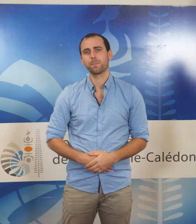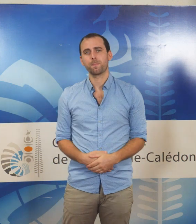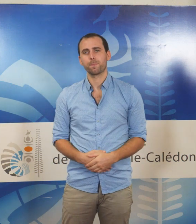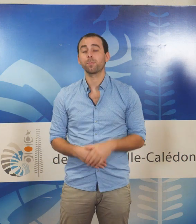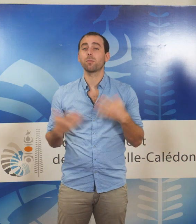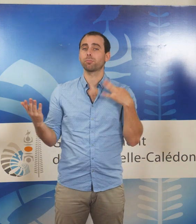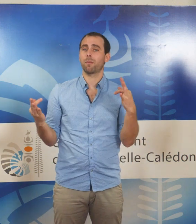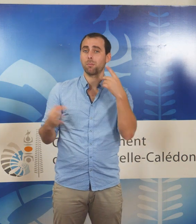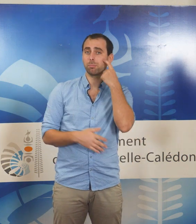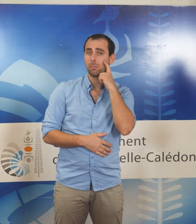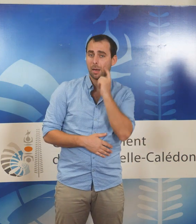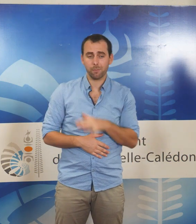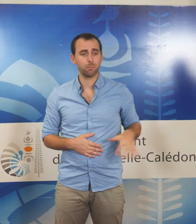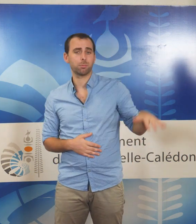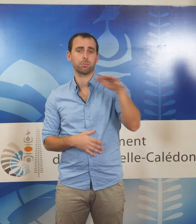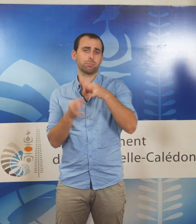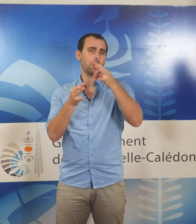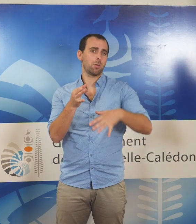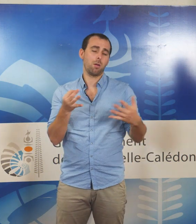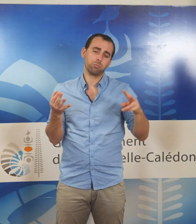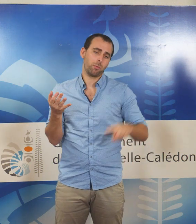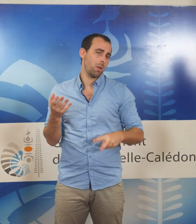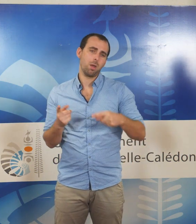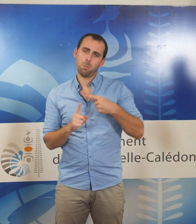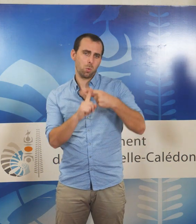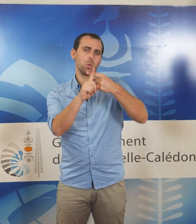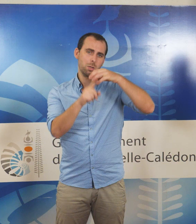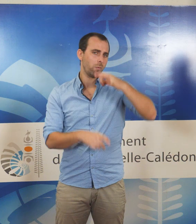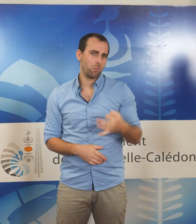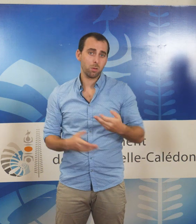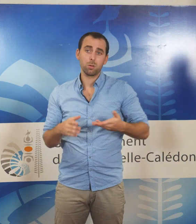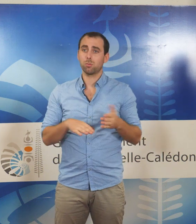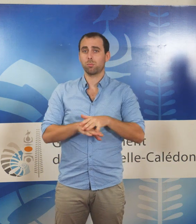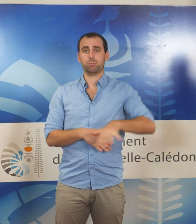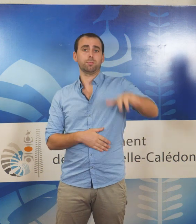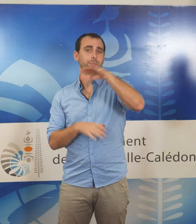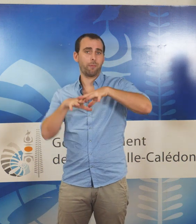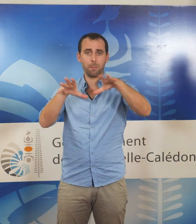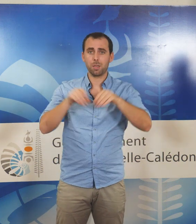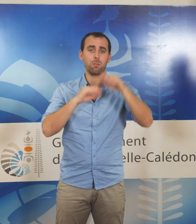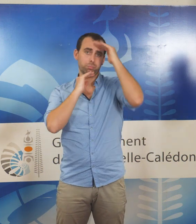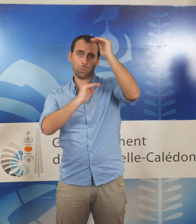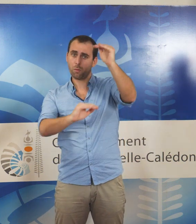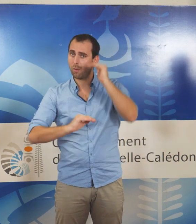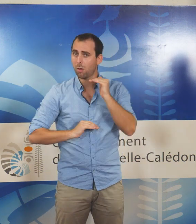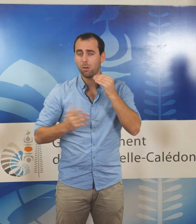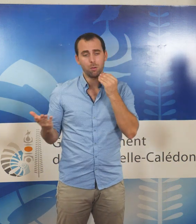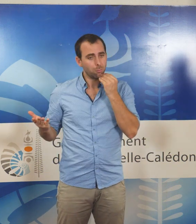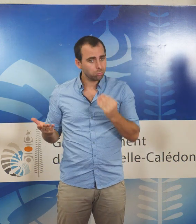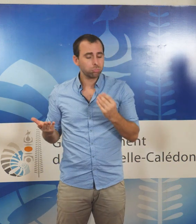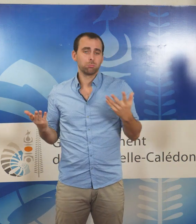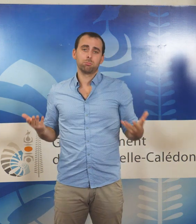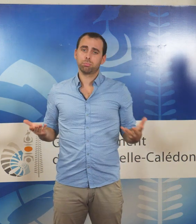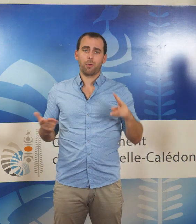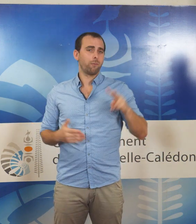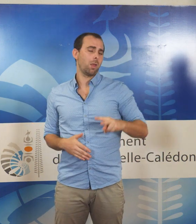est globalement positif. Et je voudrais dire que les familles ont majoritairement fait confiance aux organisations qui ont été proposées. Et je pense qu'à